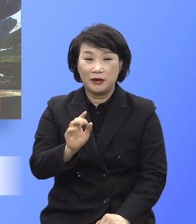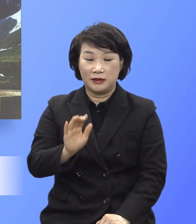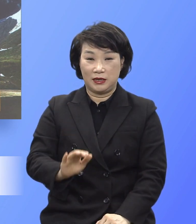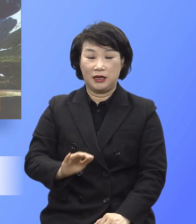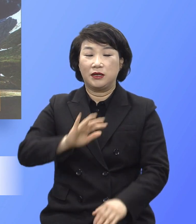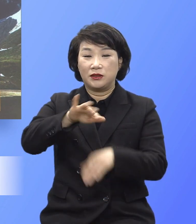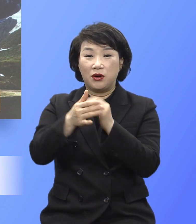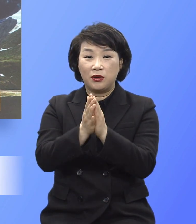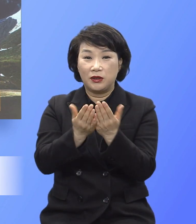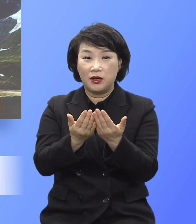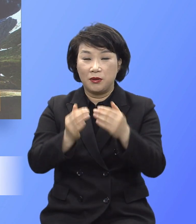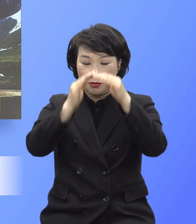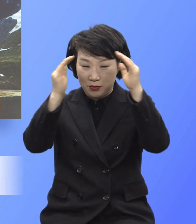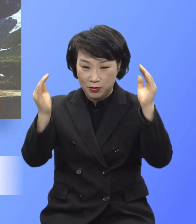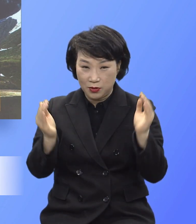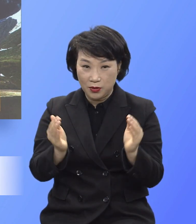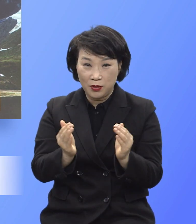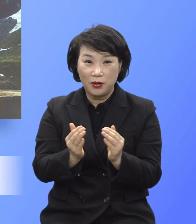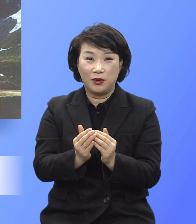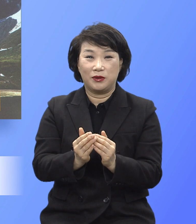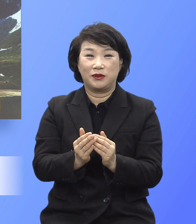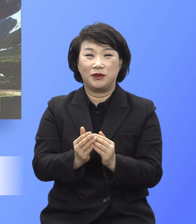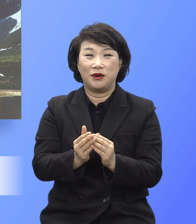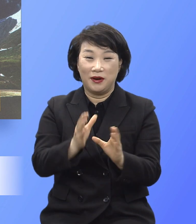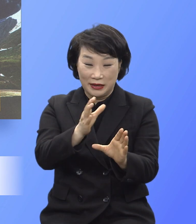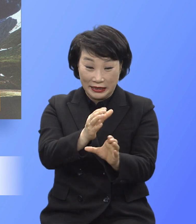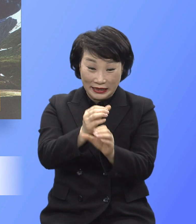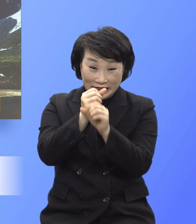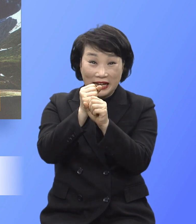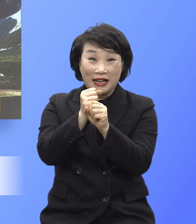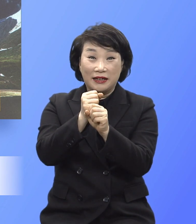성경 전체의 중심